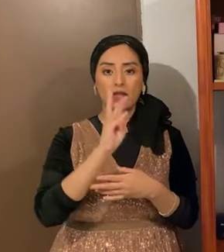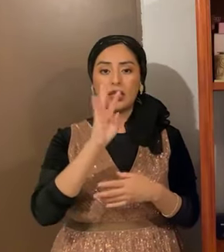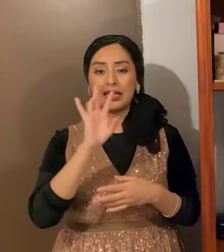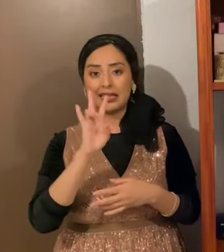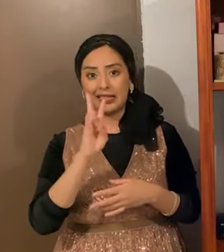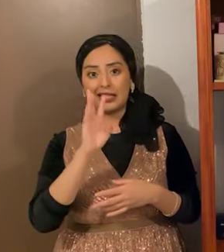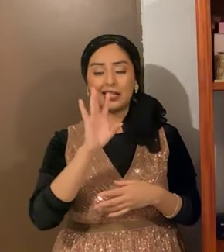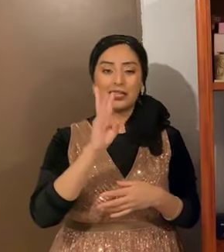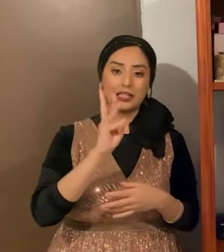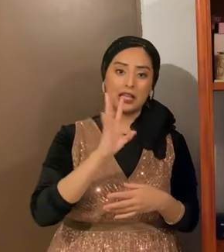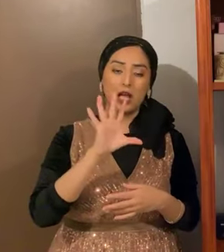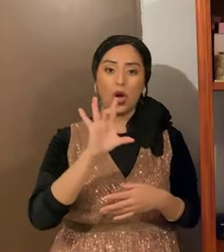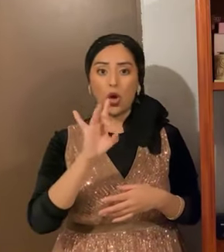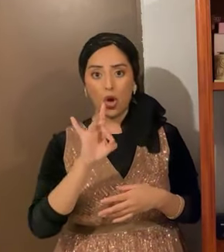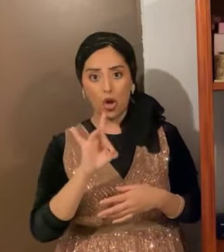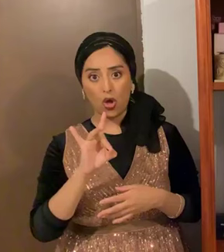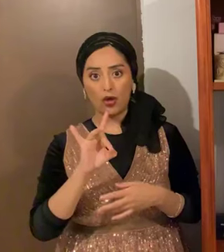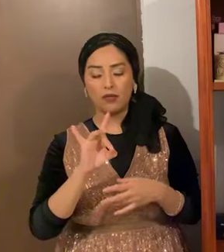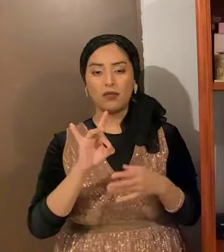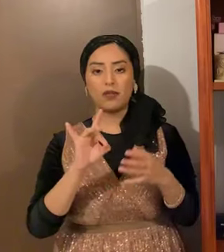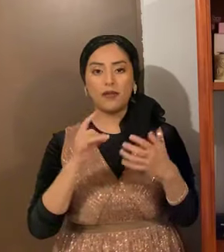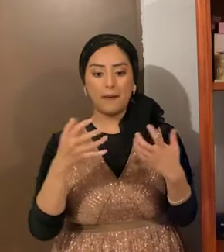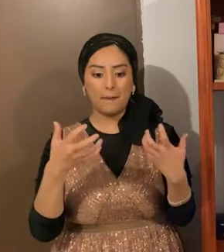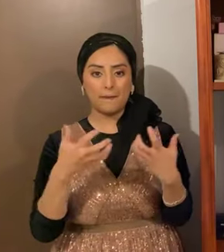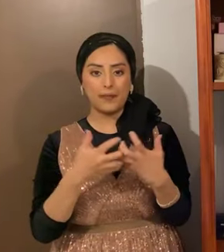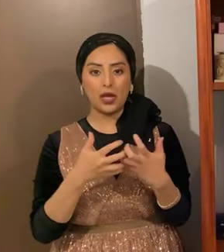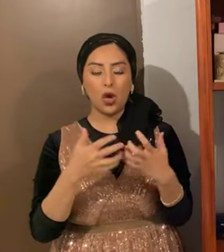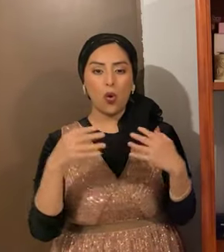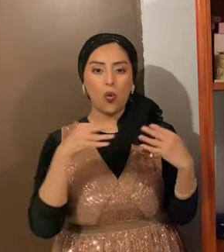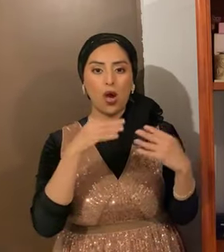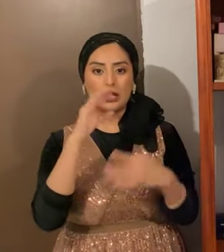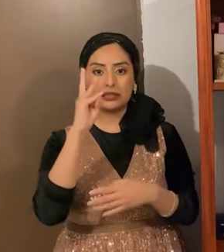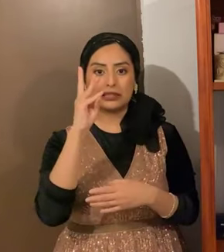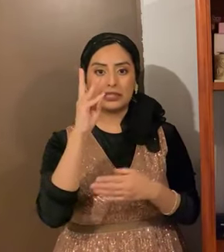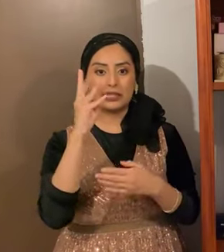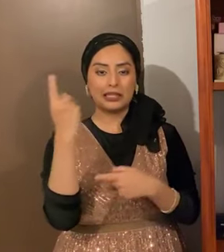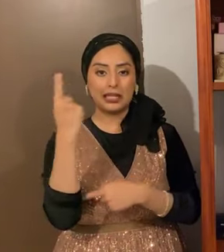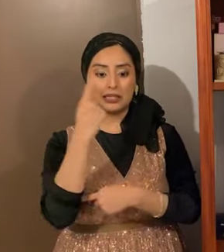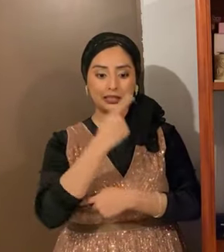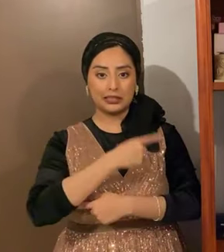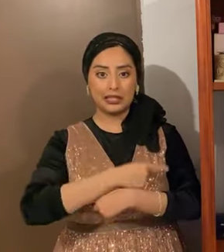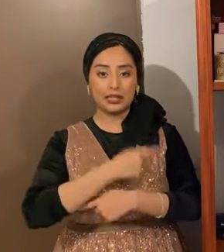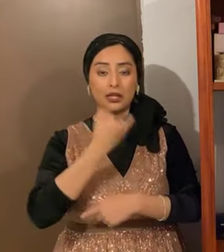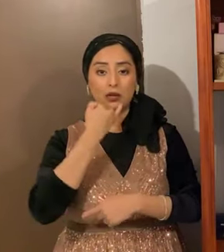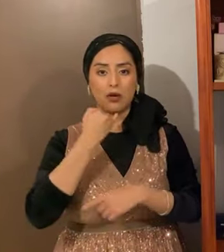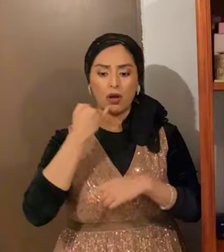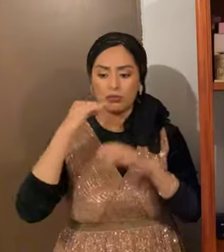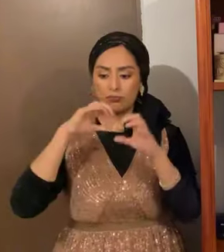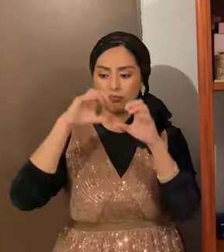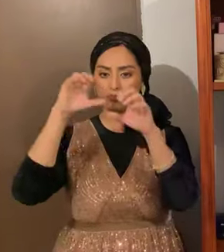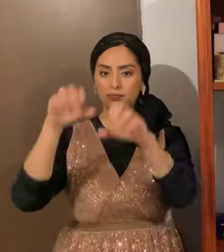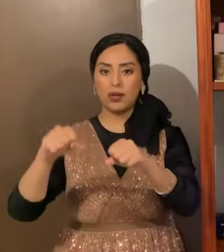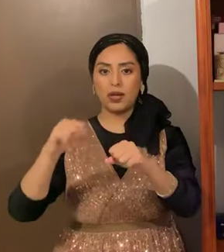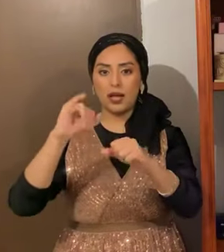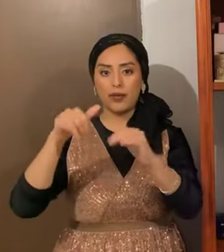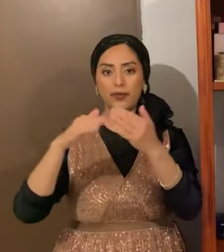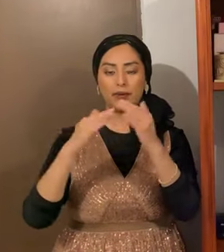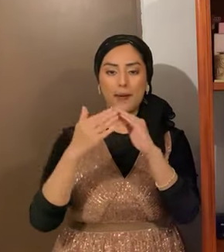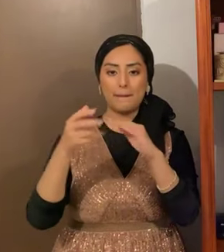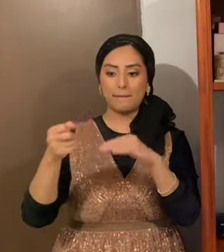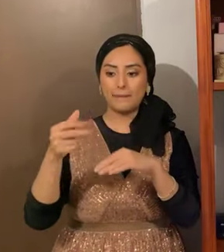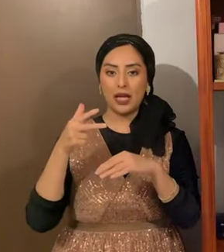1967-1968 coincidió con la Guerra de los 6 días, donde Israel recuperó Jerusalén Este. ¿Se